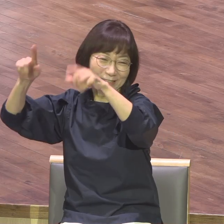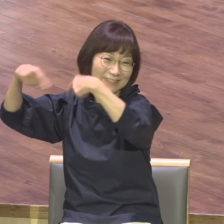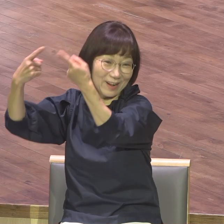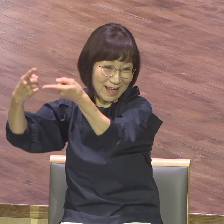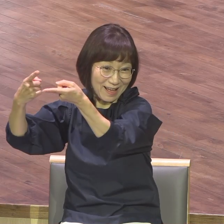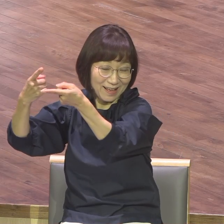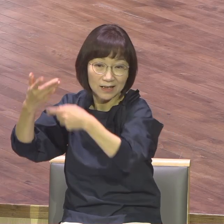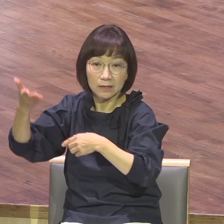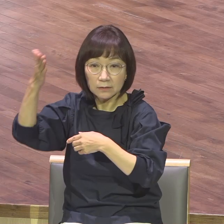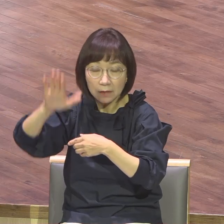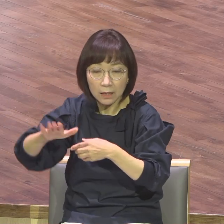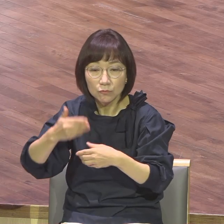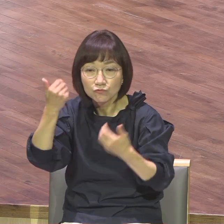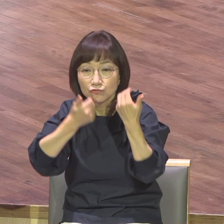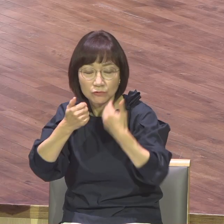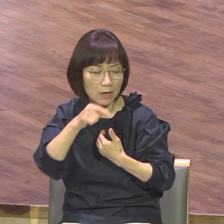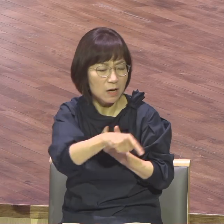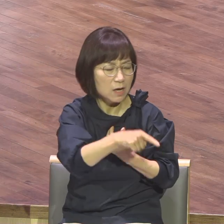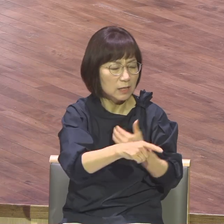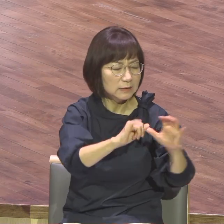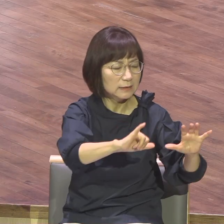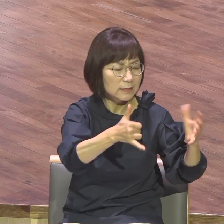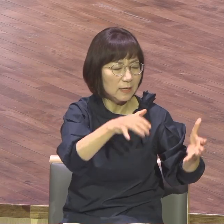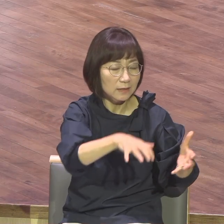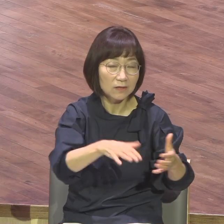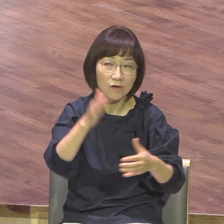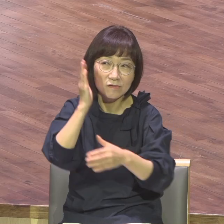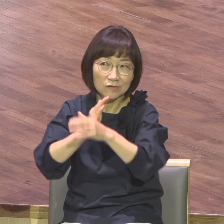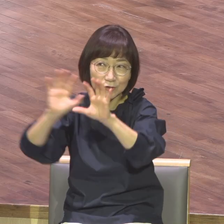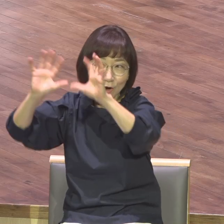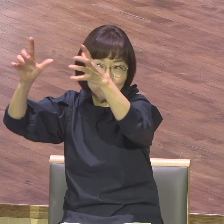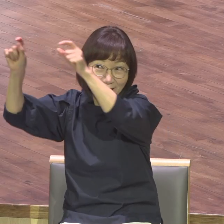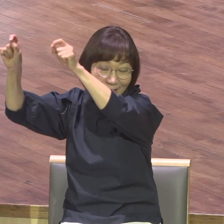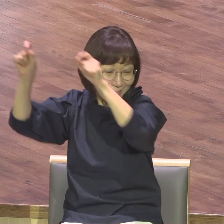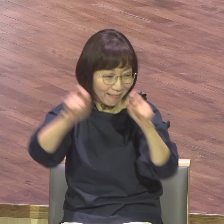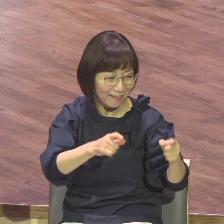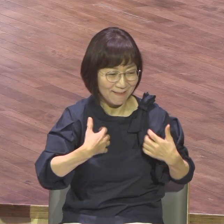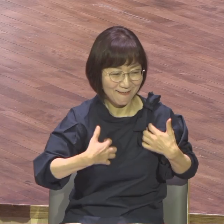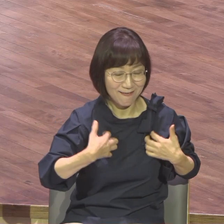성도는 이 땅에서도 천국을 맛본다.